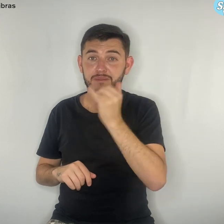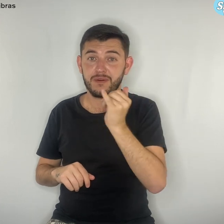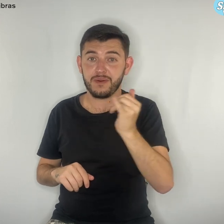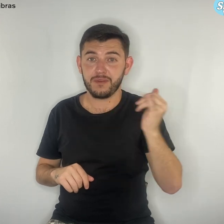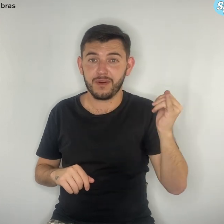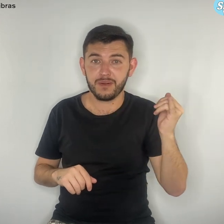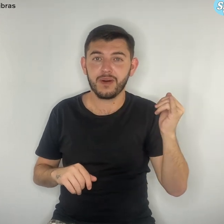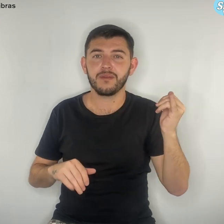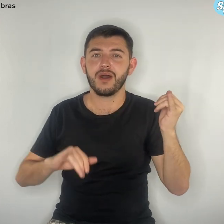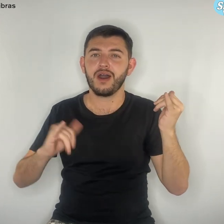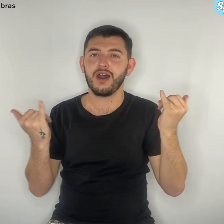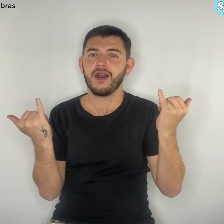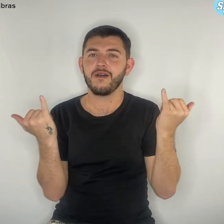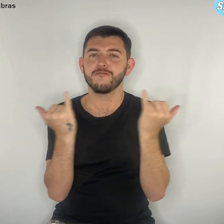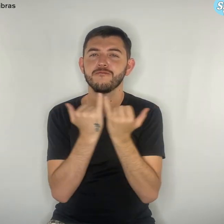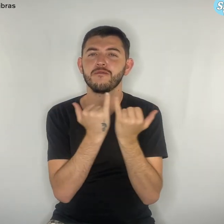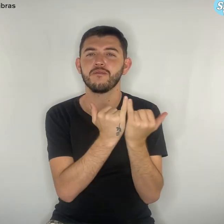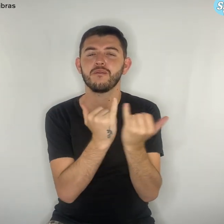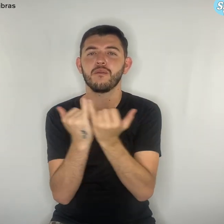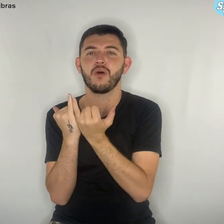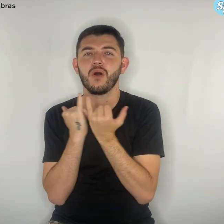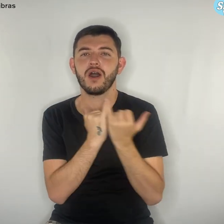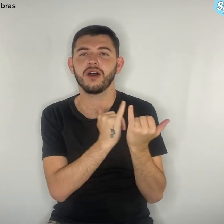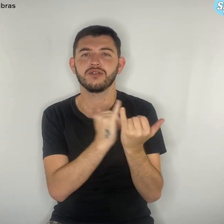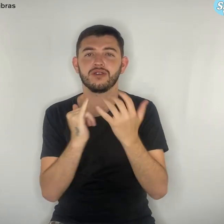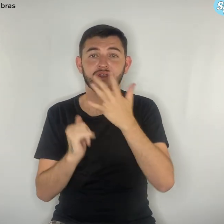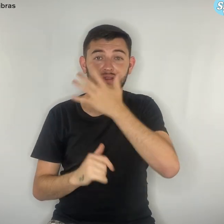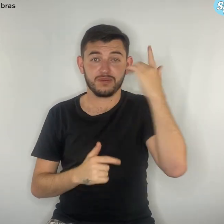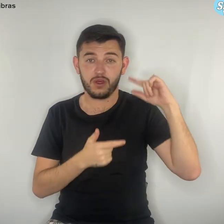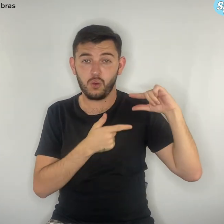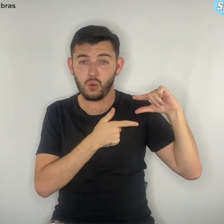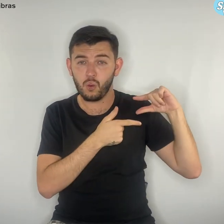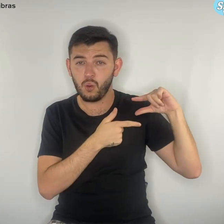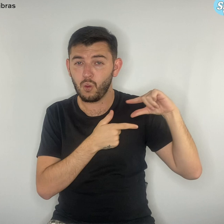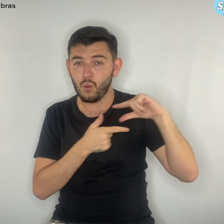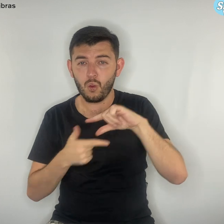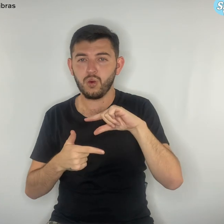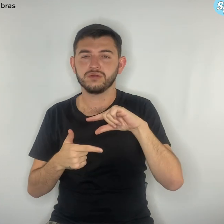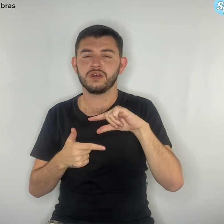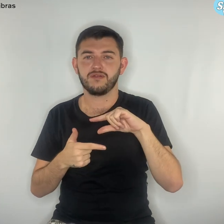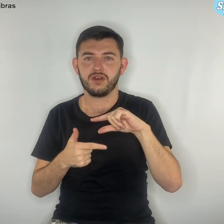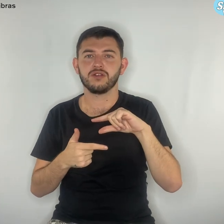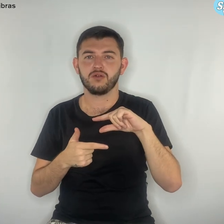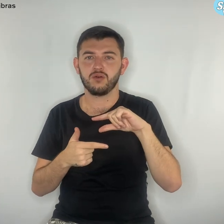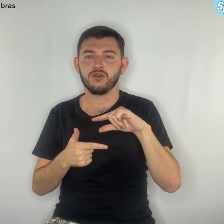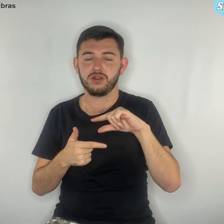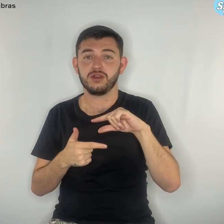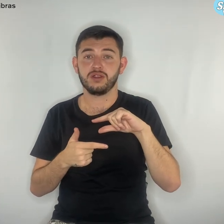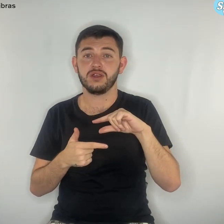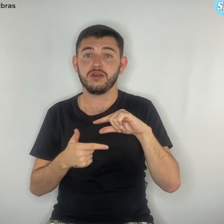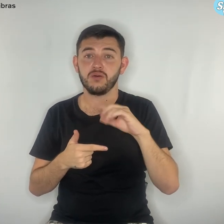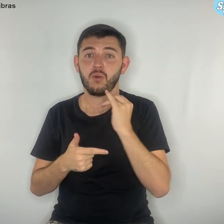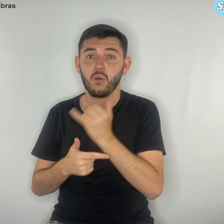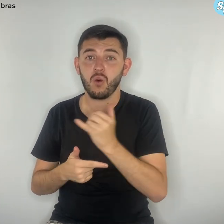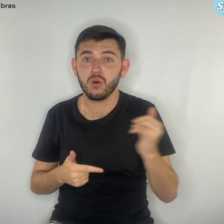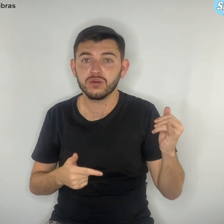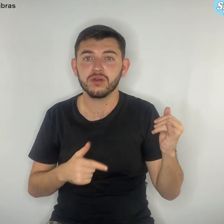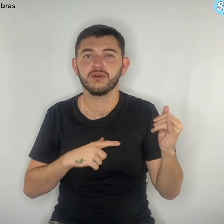que os ultraconservadores contam em e que acreditam. Assim como o